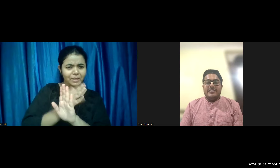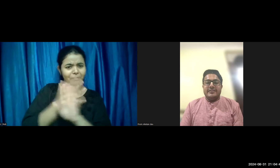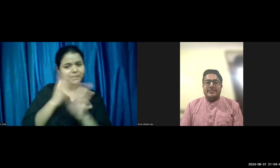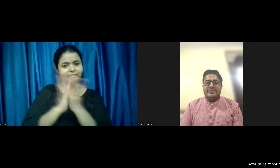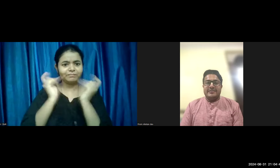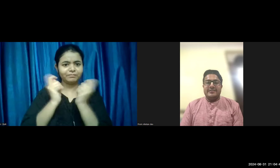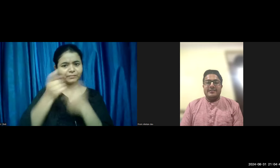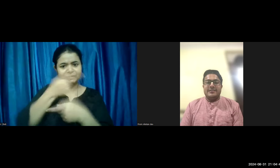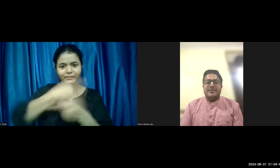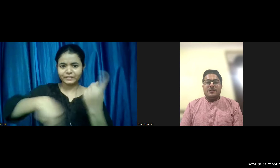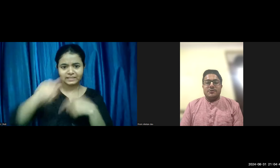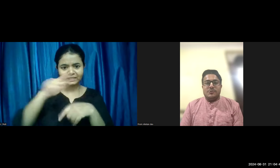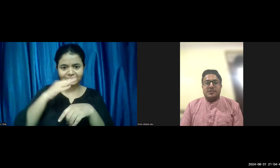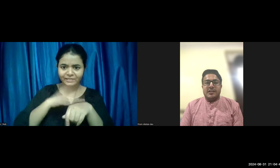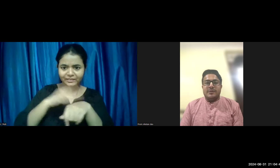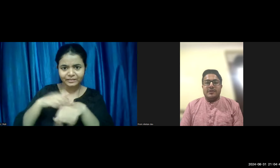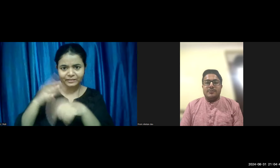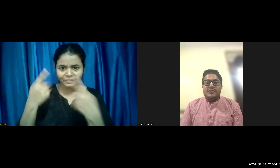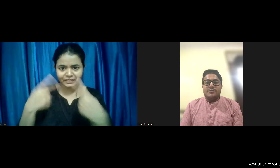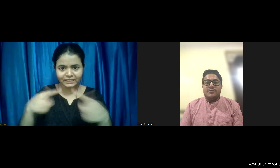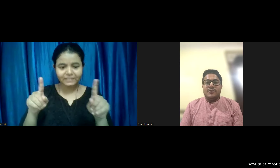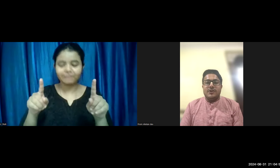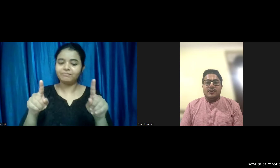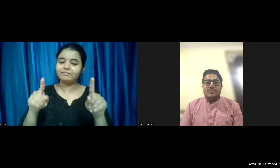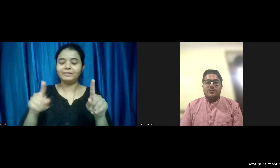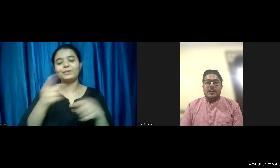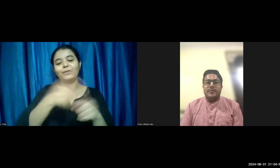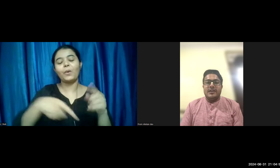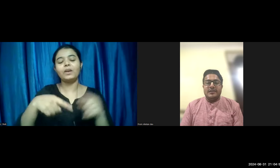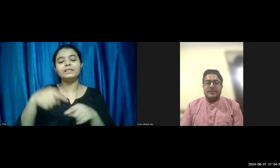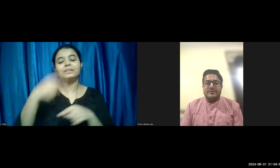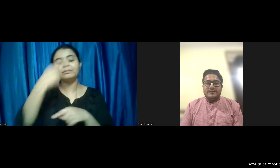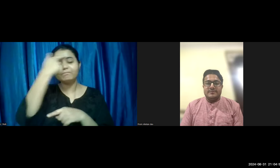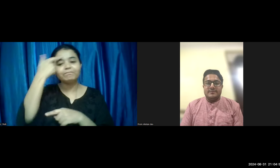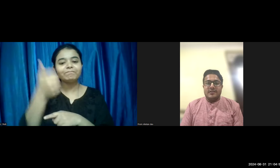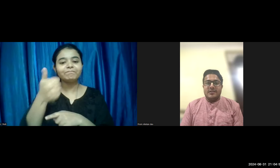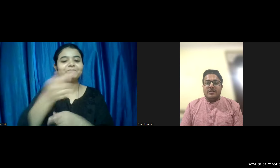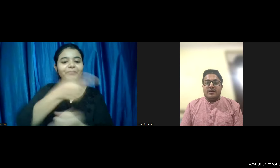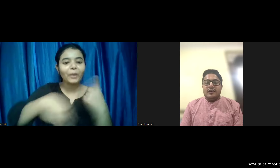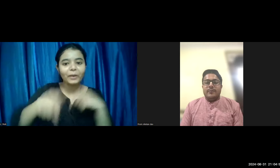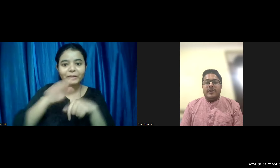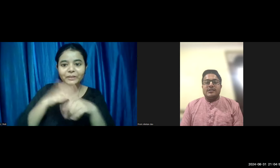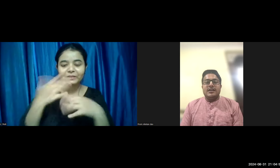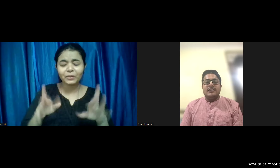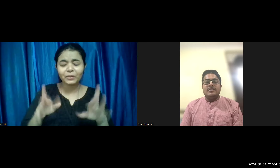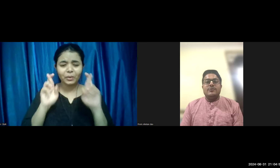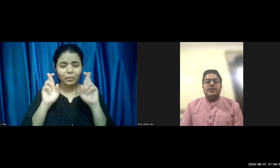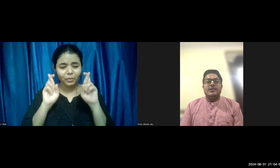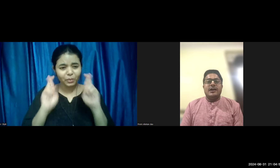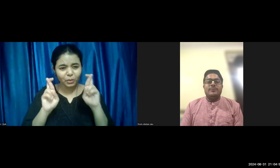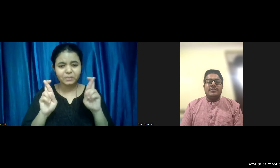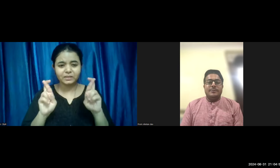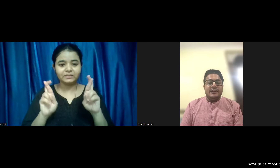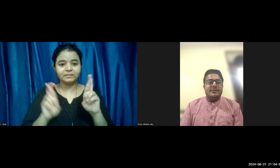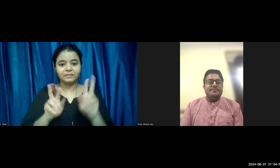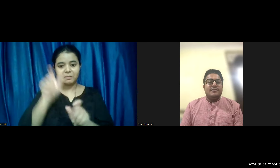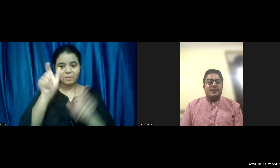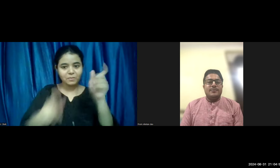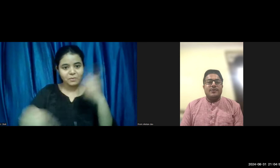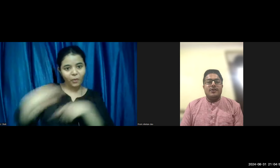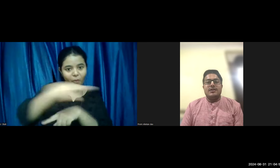है, तो उसके लिए भी आप सबको बहुत बहुत शुभकामनाएं। मैं आशा करता हूं कि आप सभी